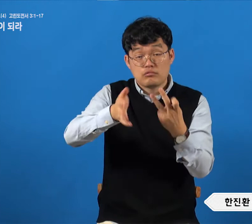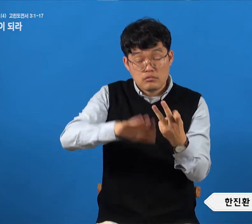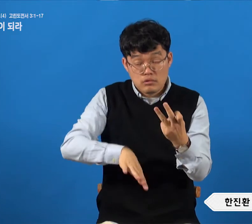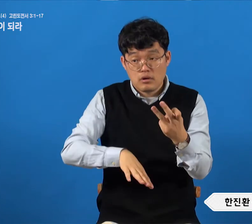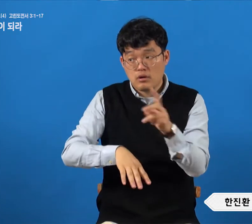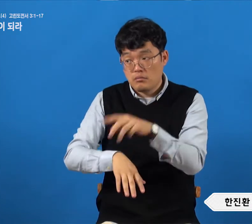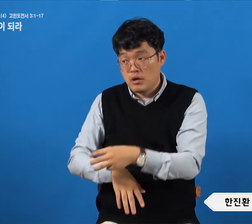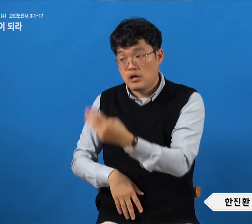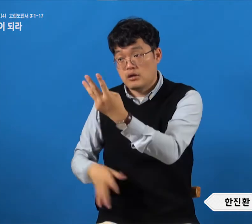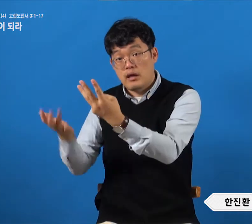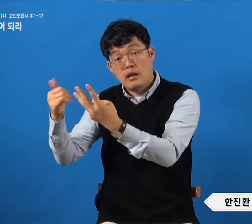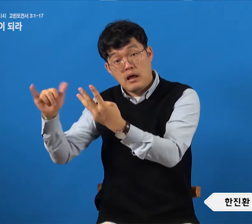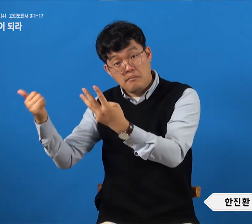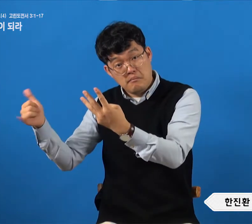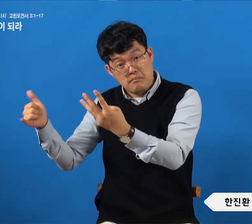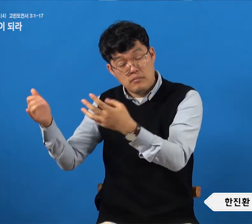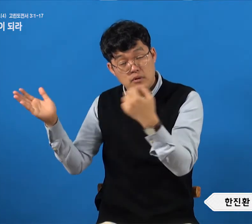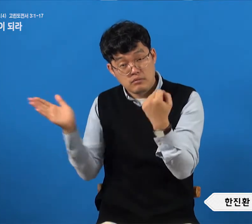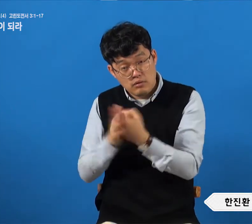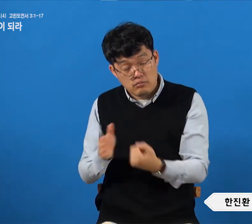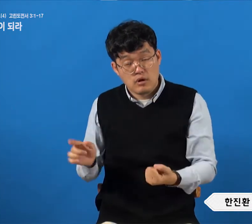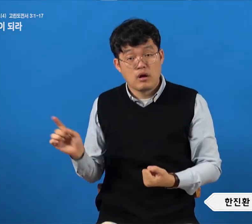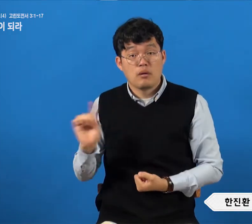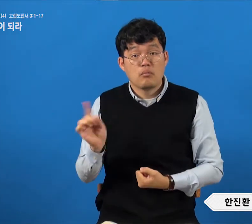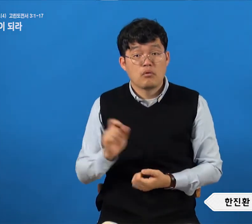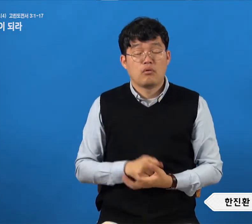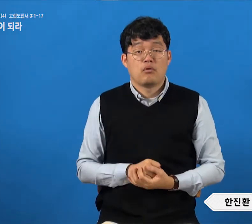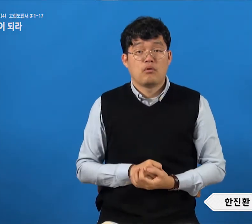그걸 3사람이나 양육하니까